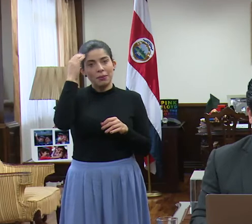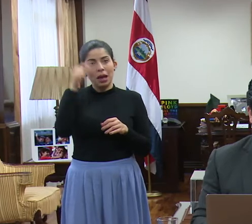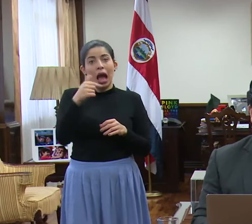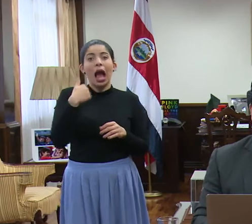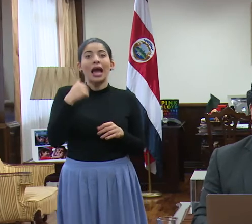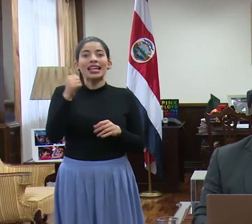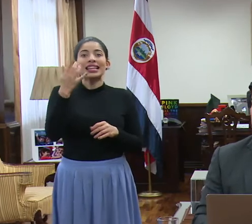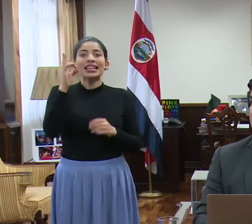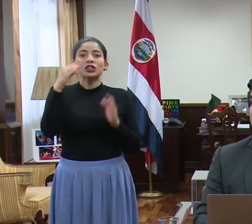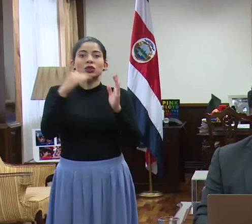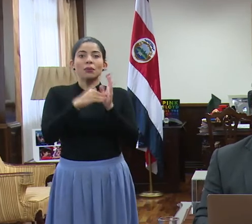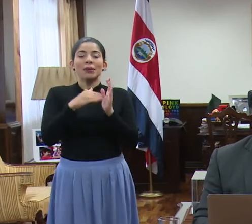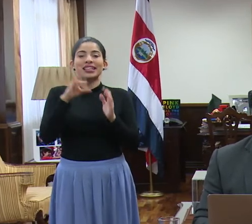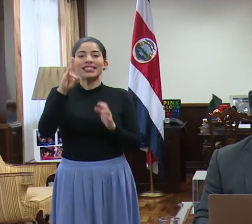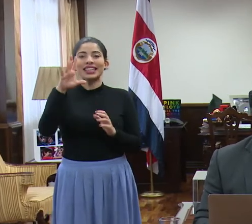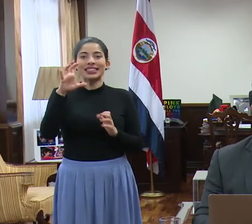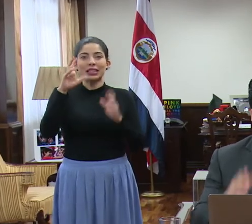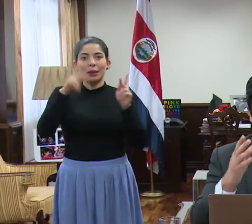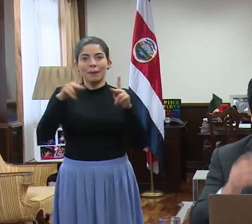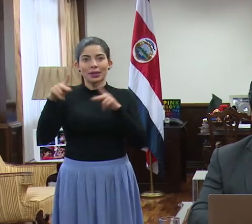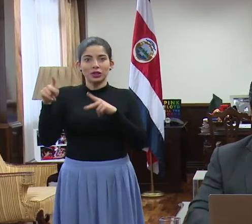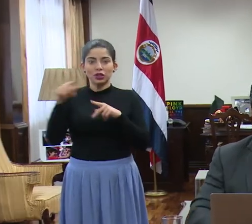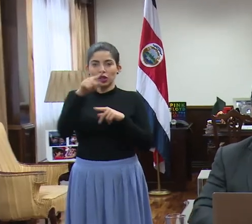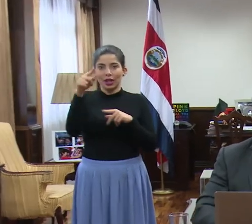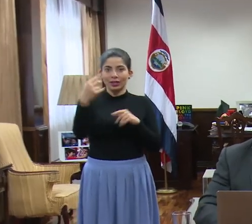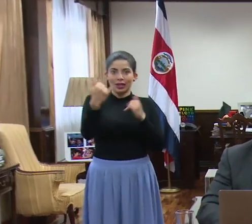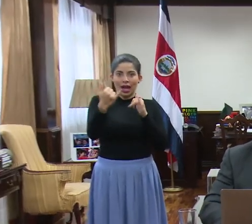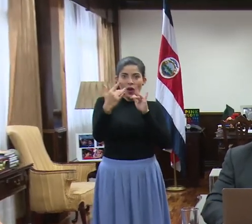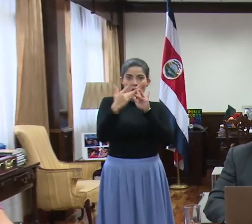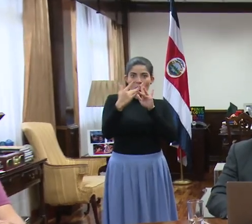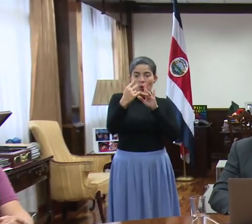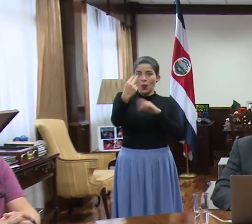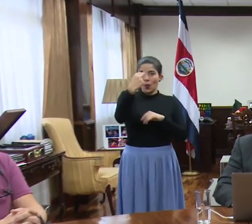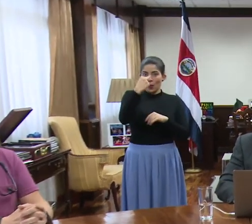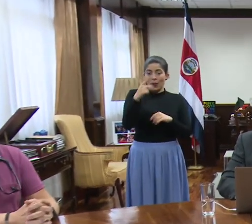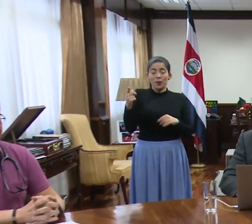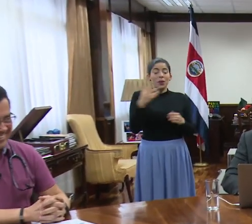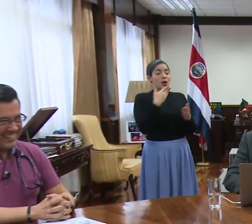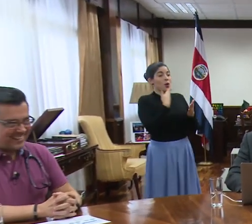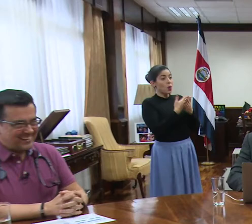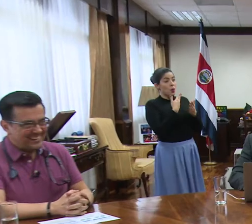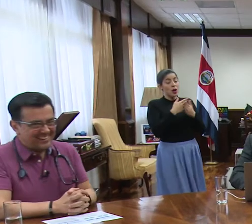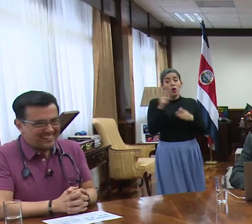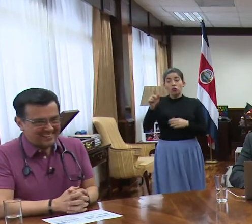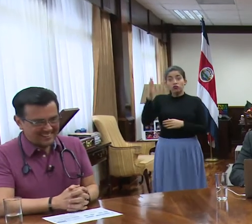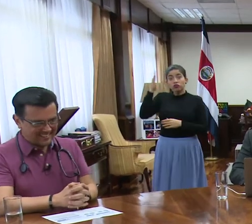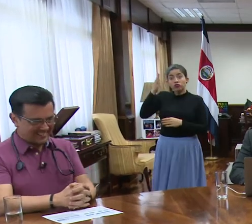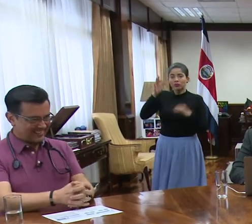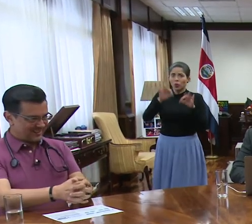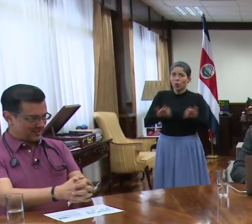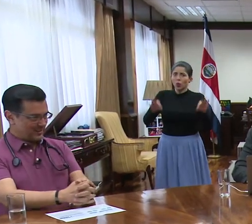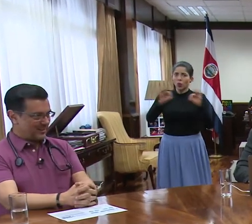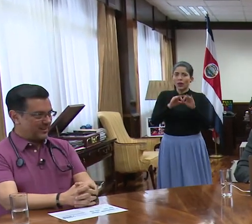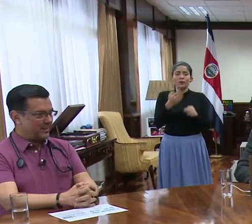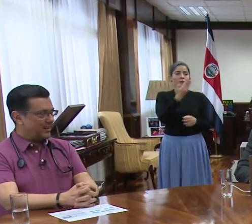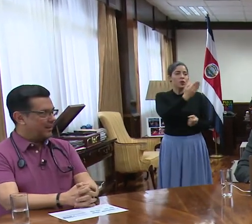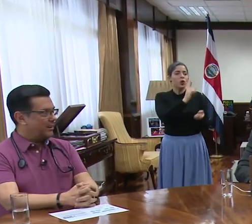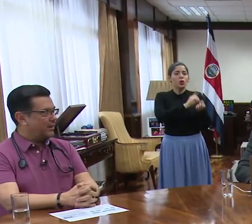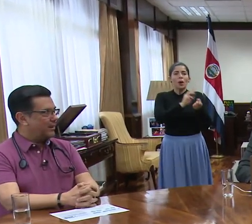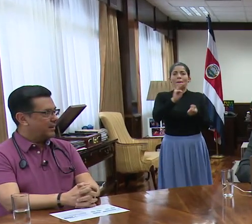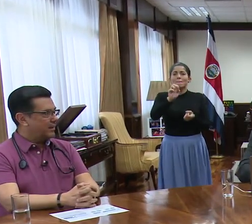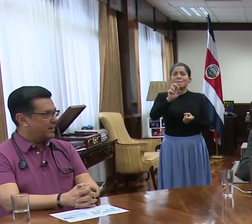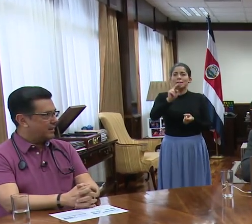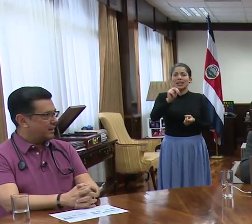al menos 18.700 personas que están conectadas viéndonos. Es importante esos mensajes. Al doctor Marín,